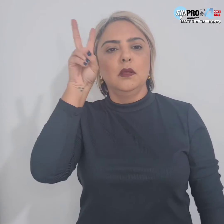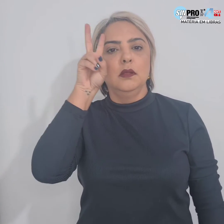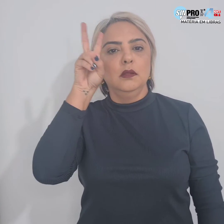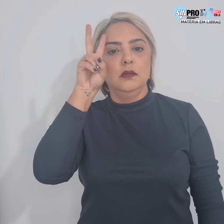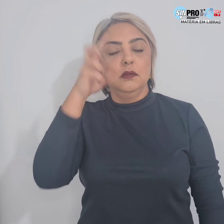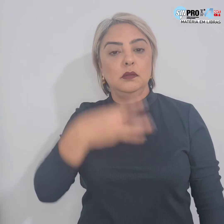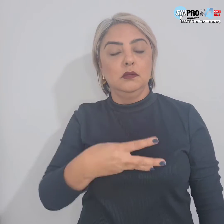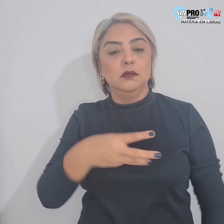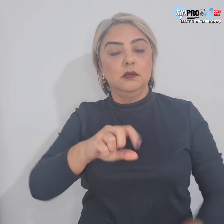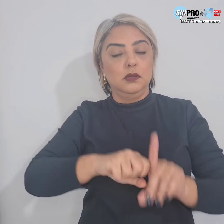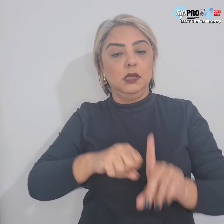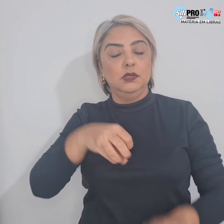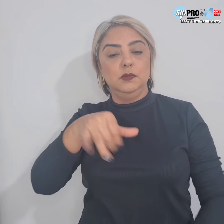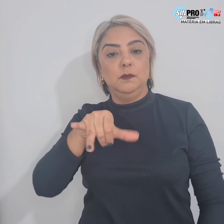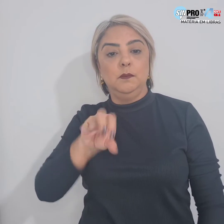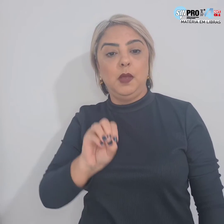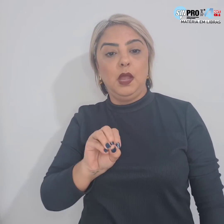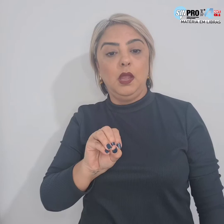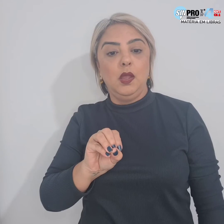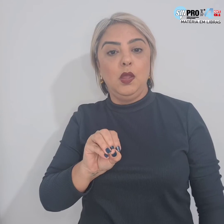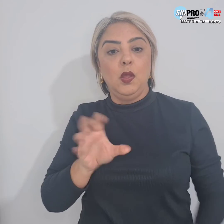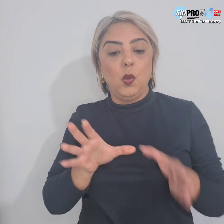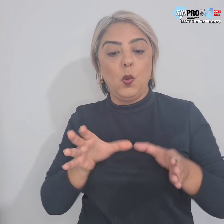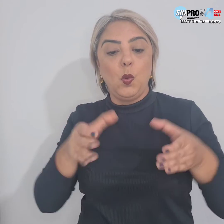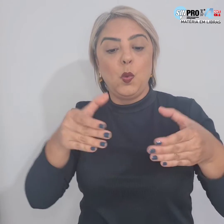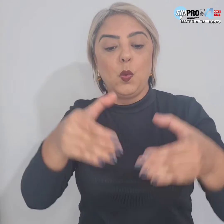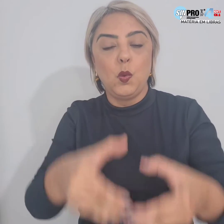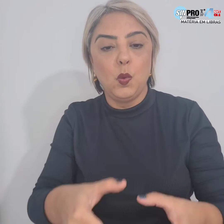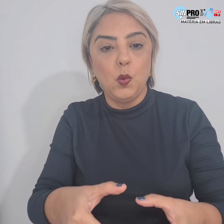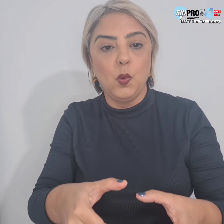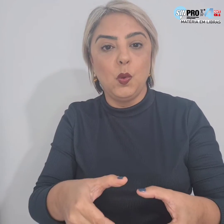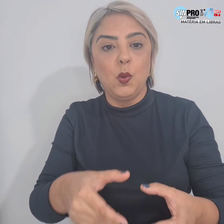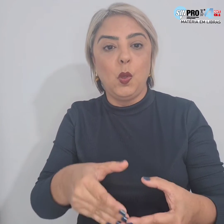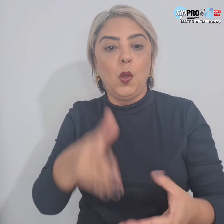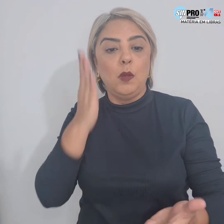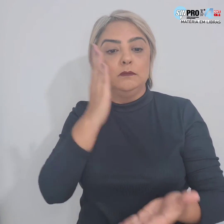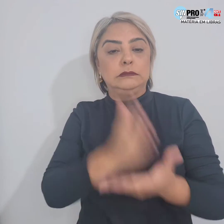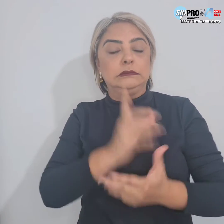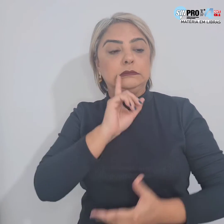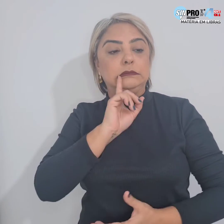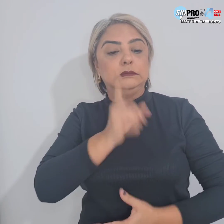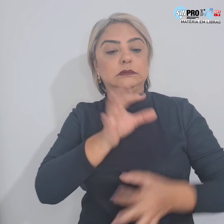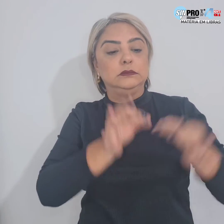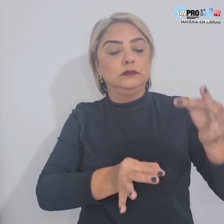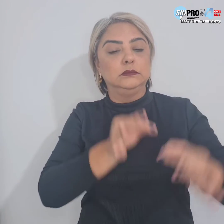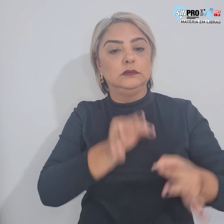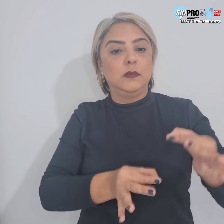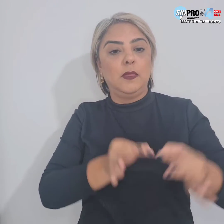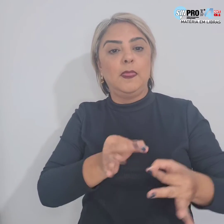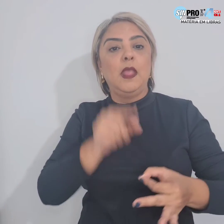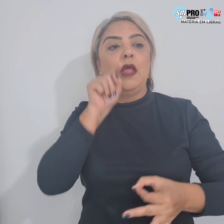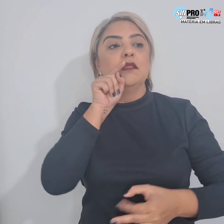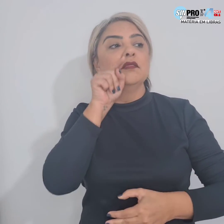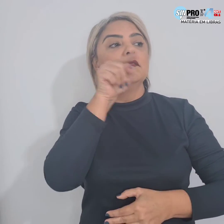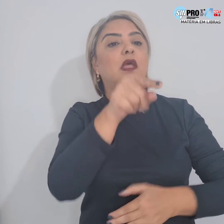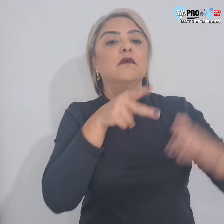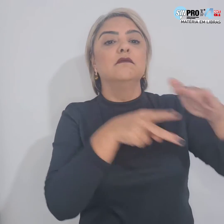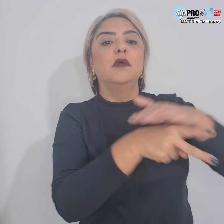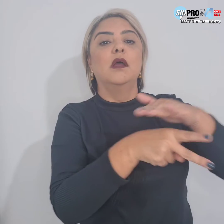3 do 5, que o núcleo de mandados judiciais vá até as garagens das empresas de